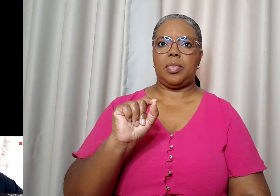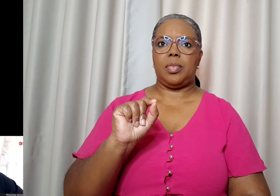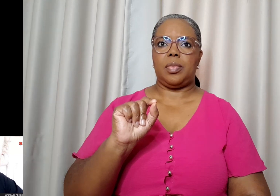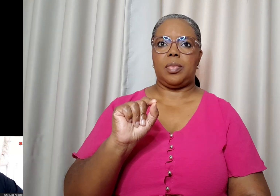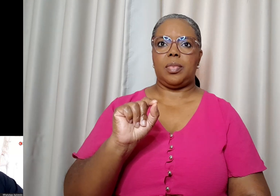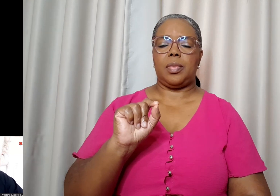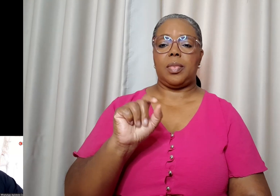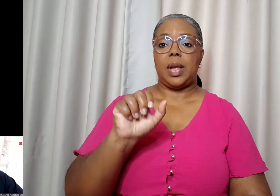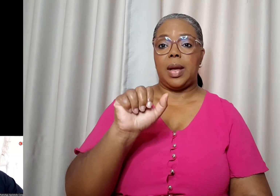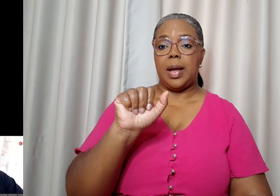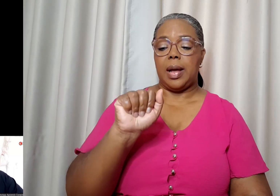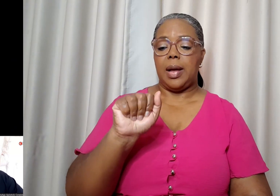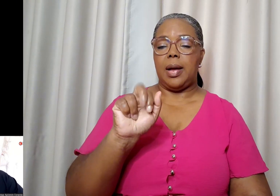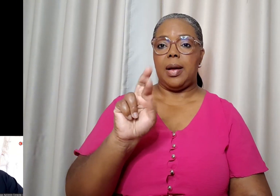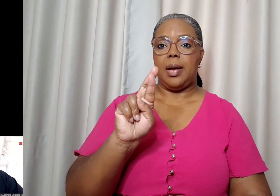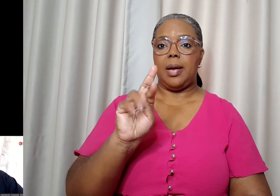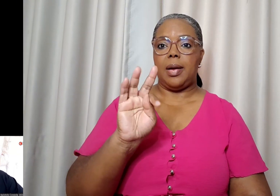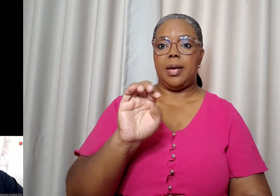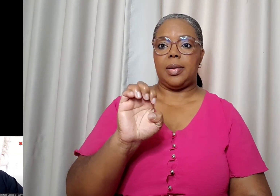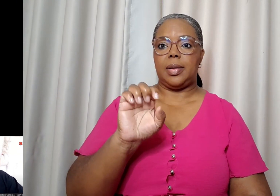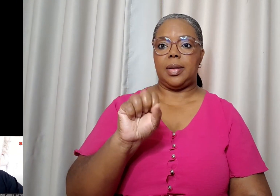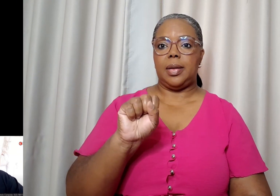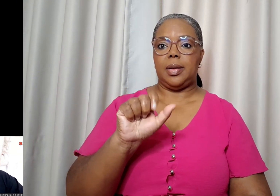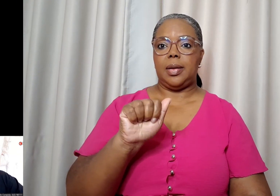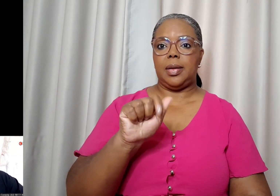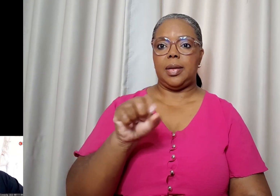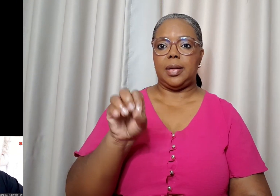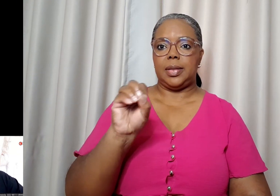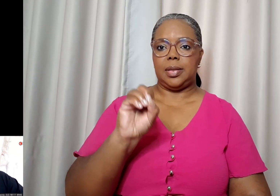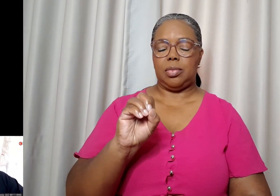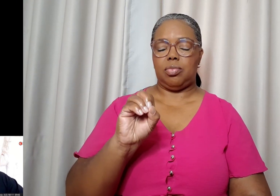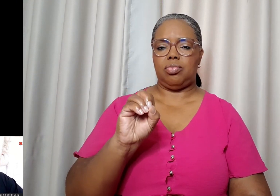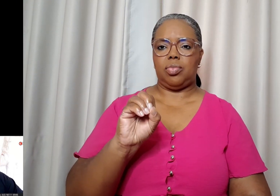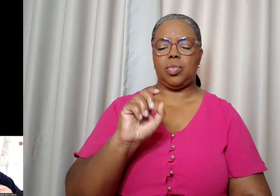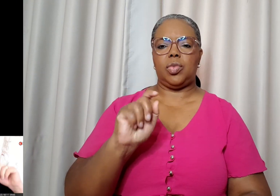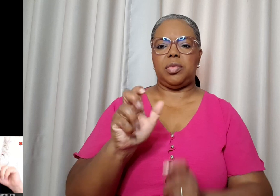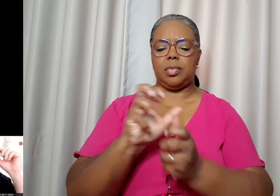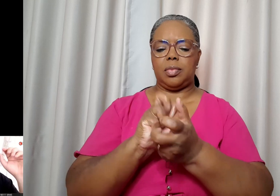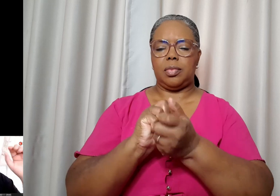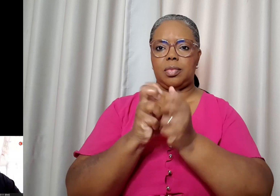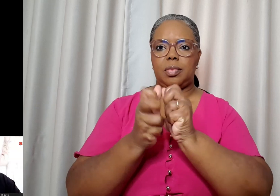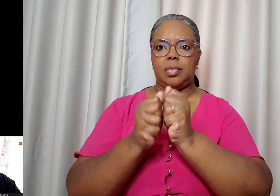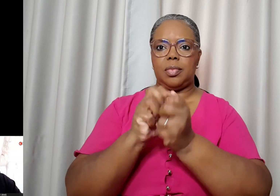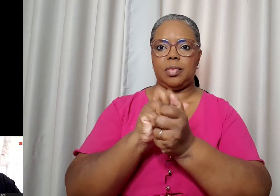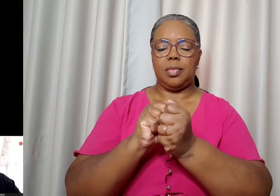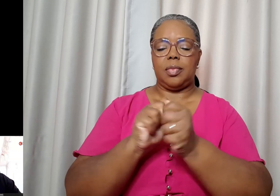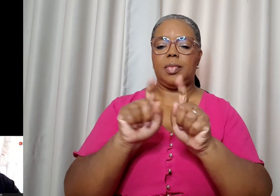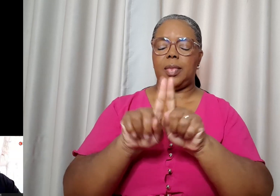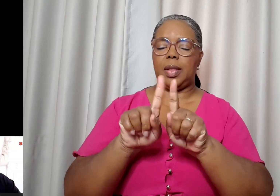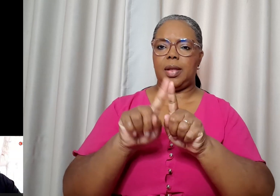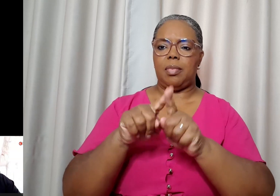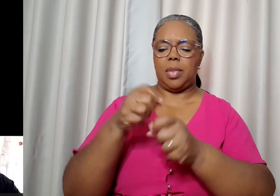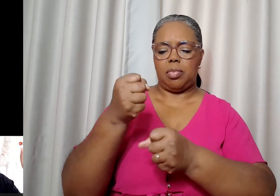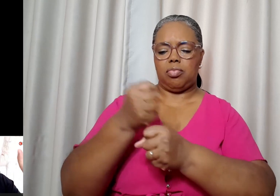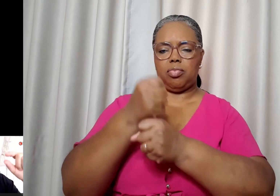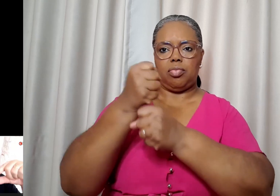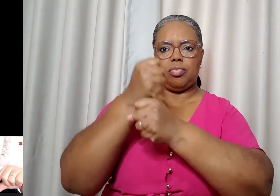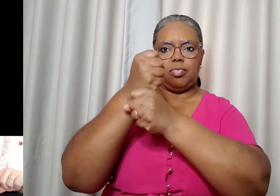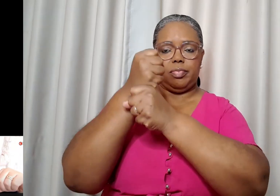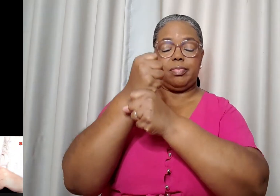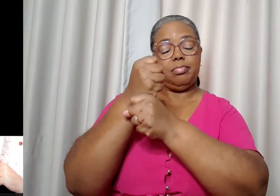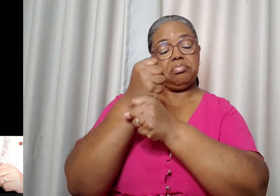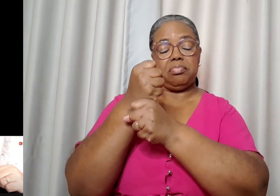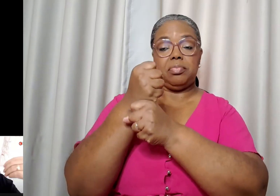artesão e também é construtor. Então, quer dizer, Jesus era filho